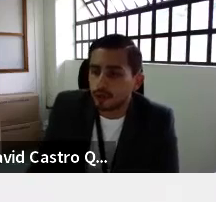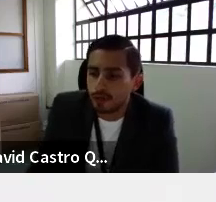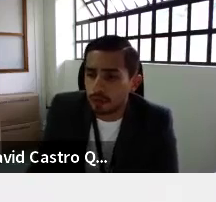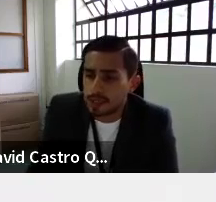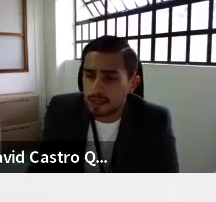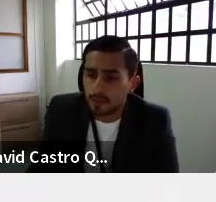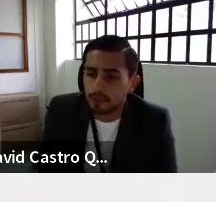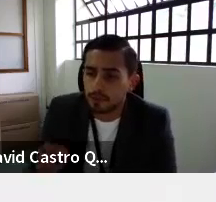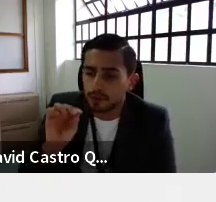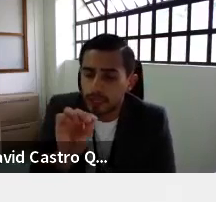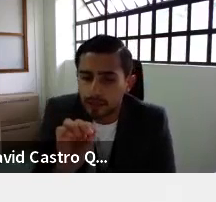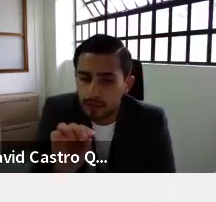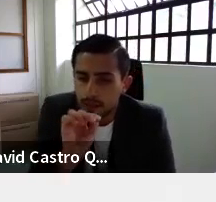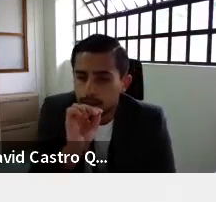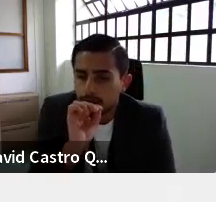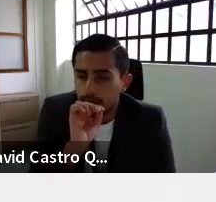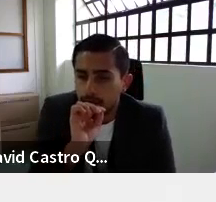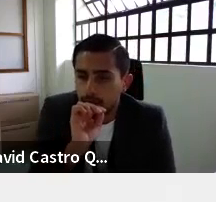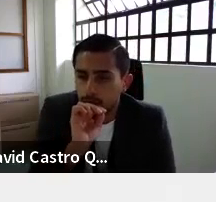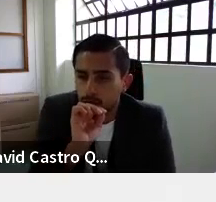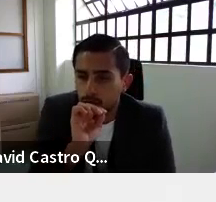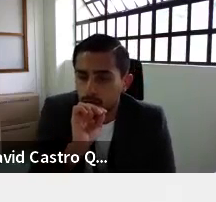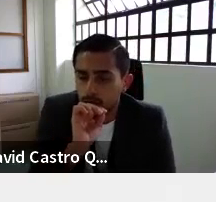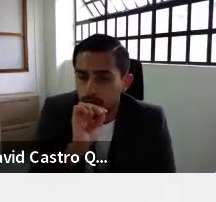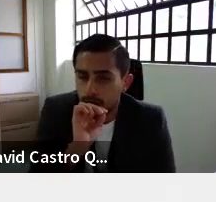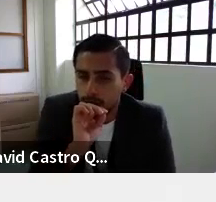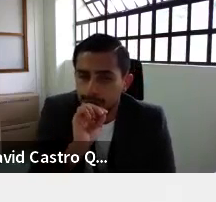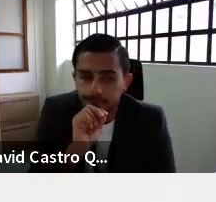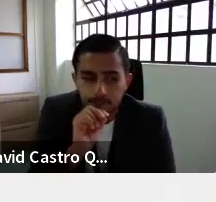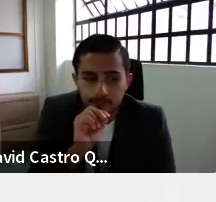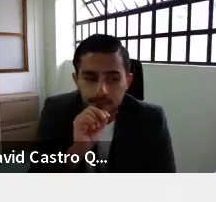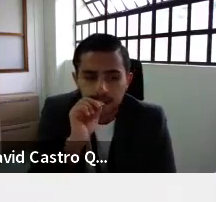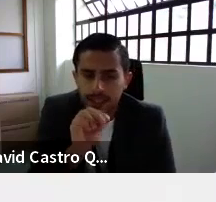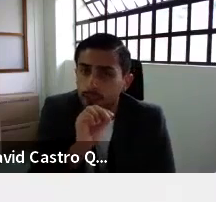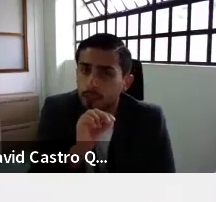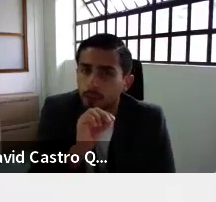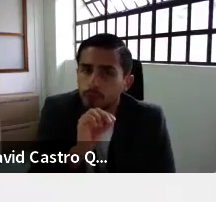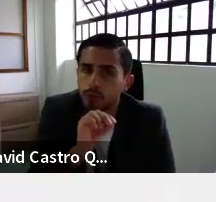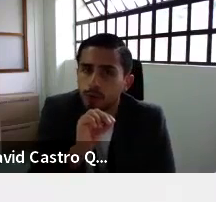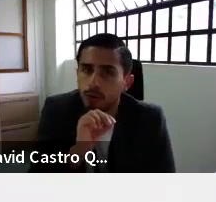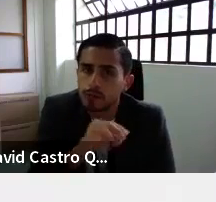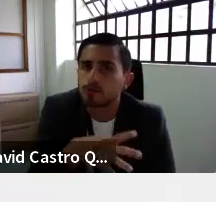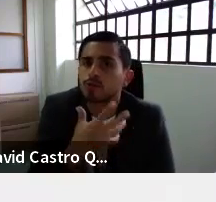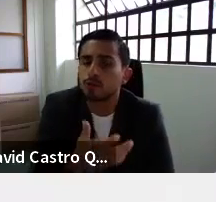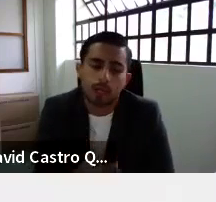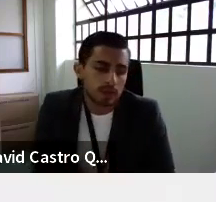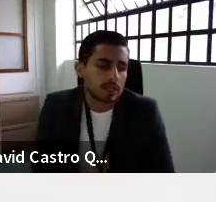conocimiento que este tema es muy importante y nosotros tratamos de ponerle mucho el ojo a estos contenidos que se han